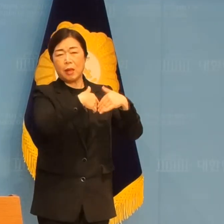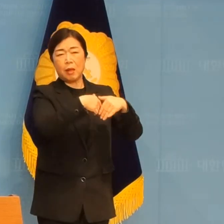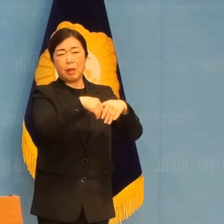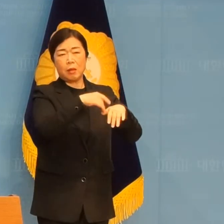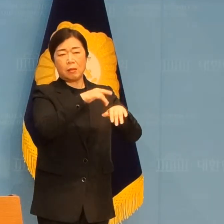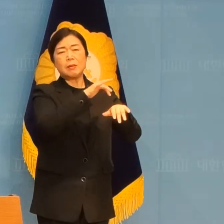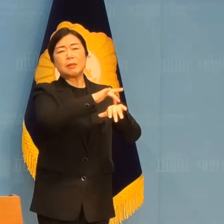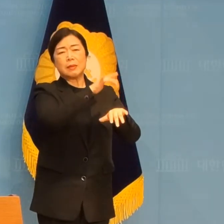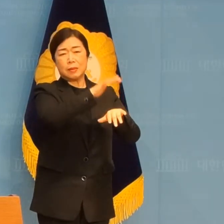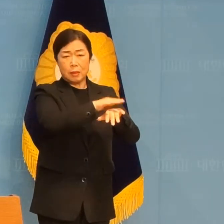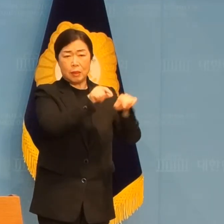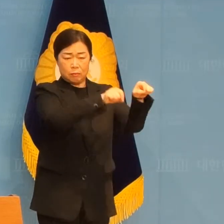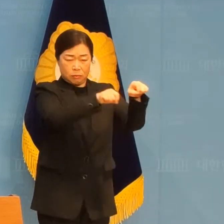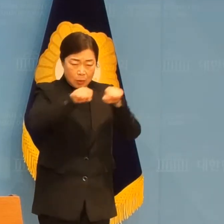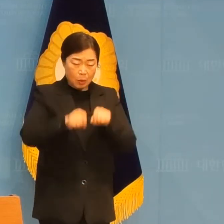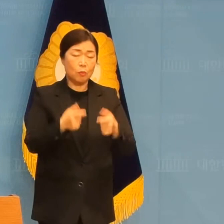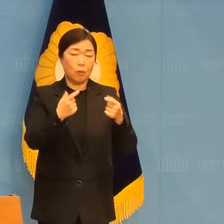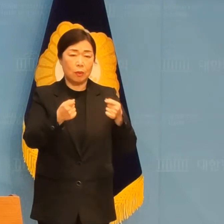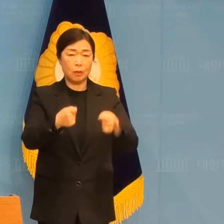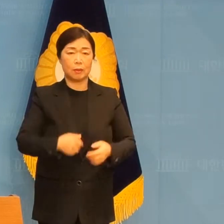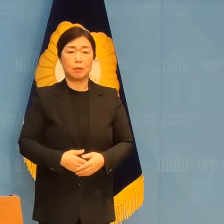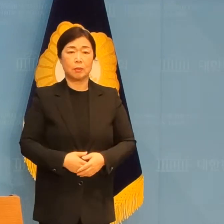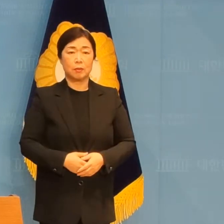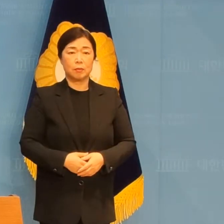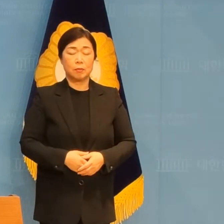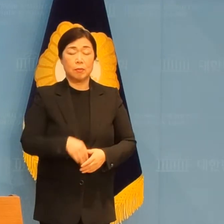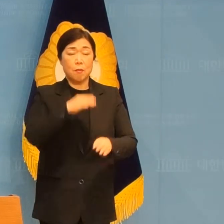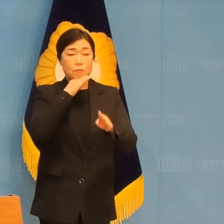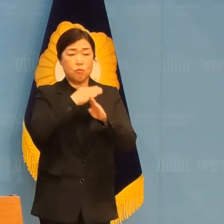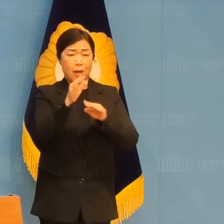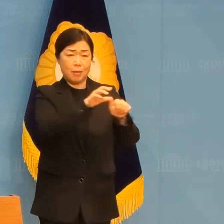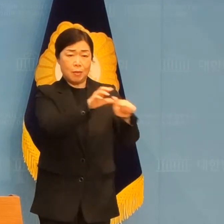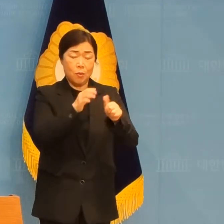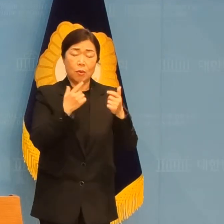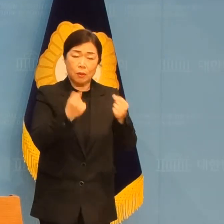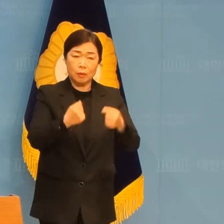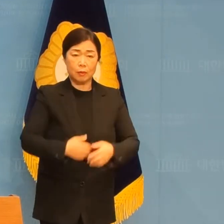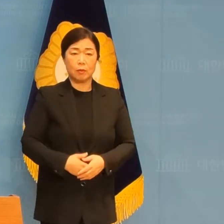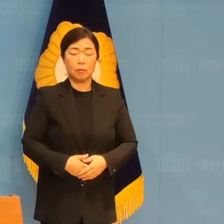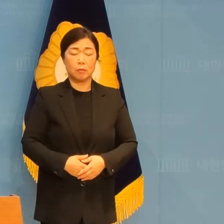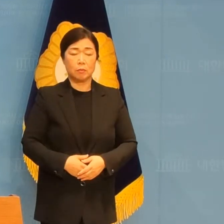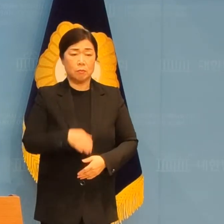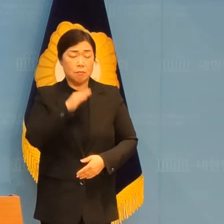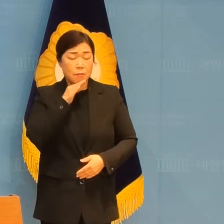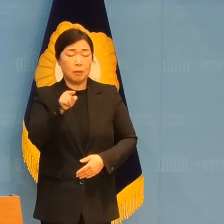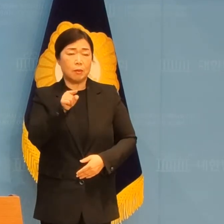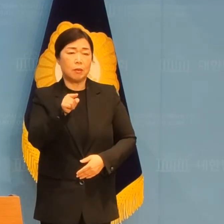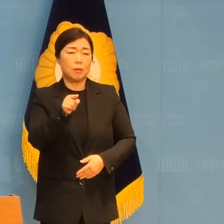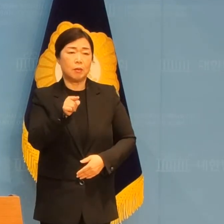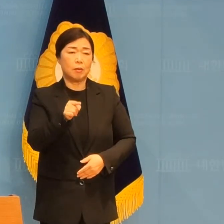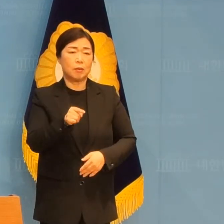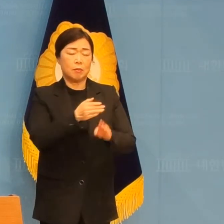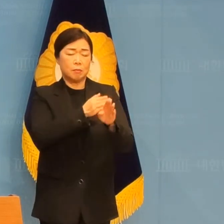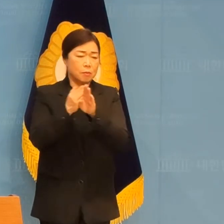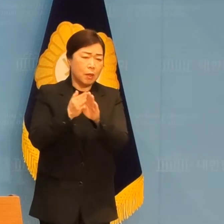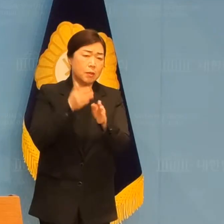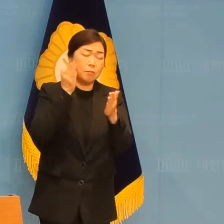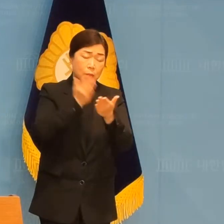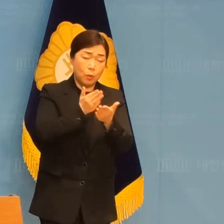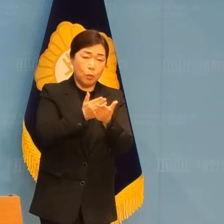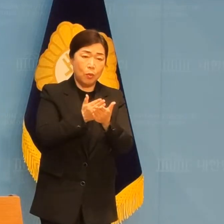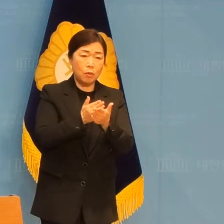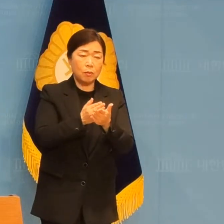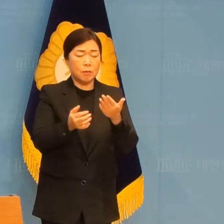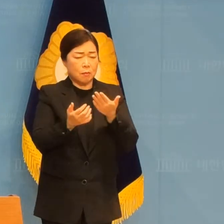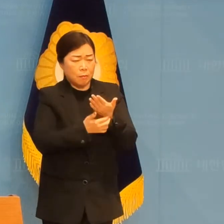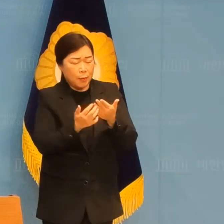진정으로 우발적 충돌 방지를 원한다면 공개적 회담 제안 외에도 물밑에서 남북 간 긴장을